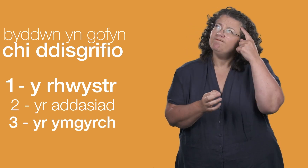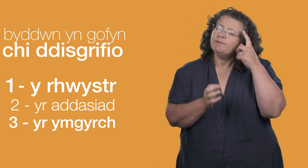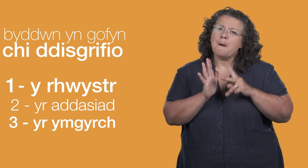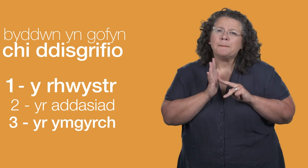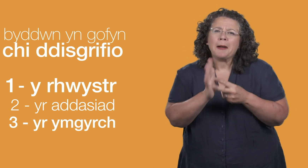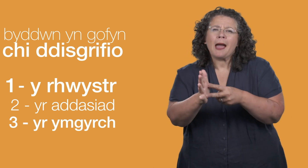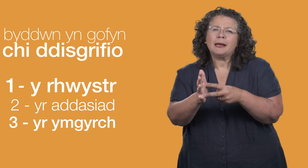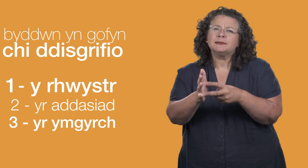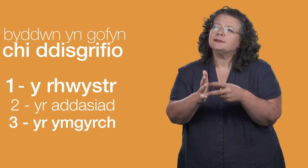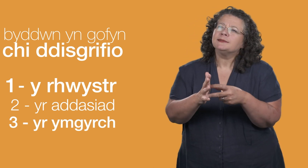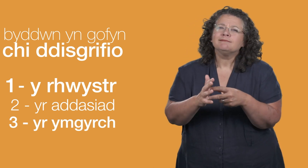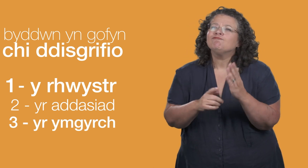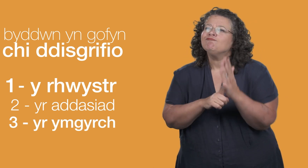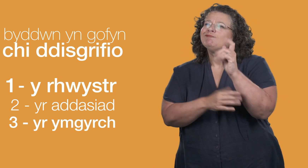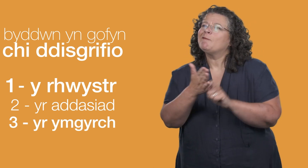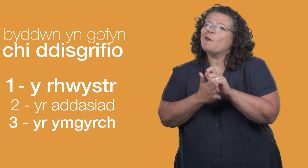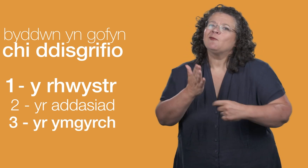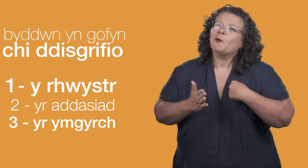â'ch gweithgareddau ymgyrchu arfaethedig.